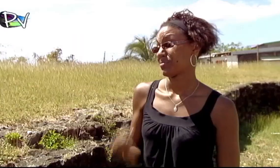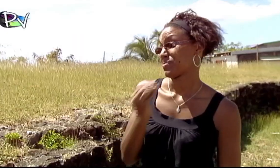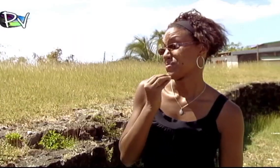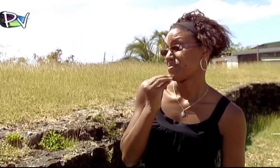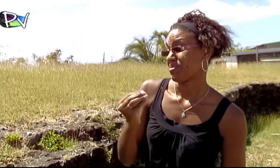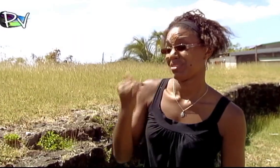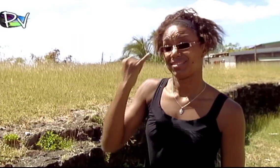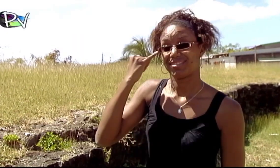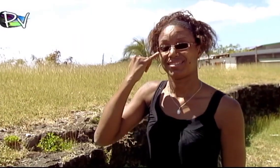Bonne idée.